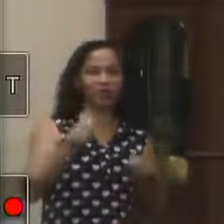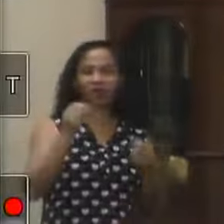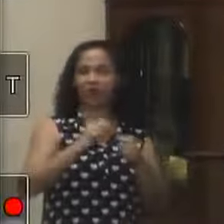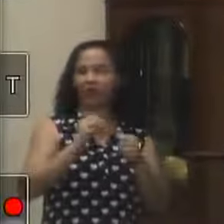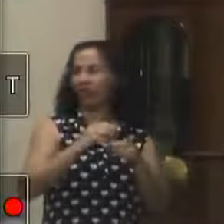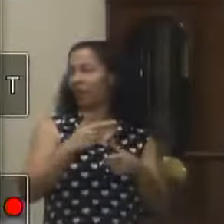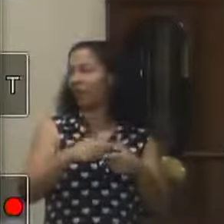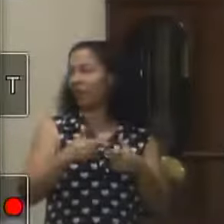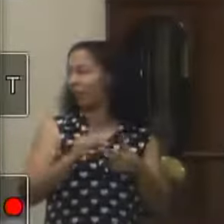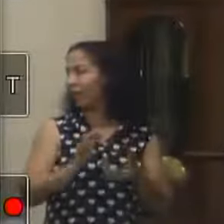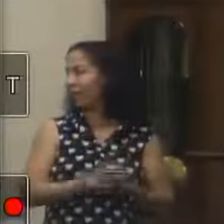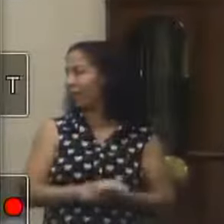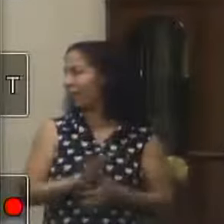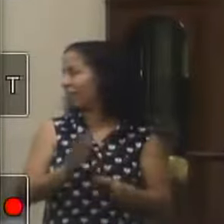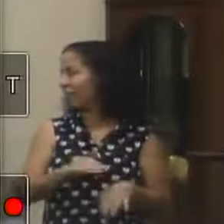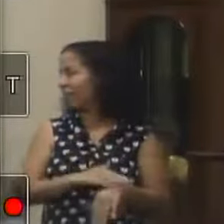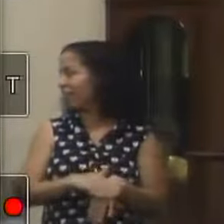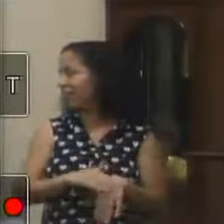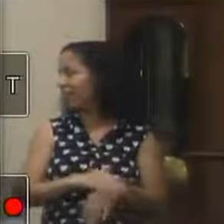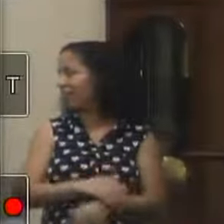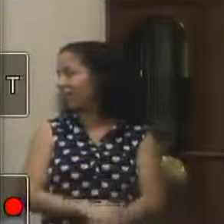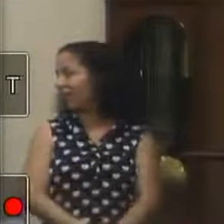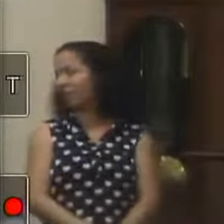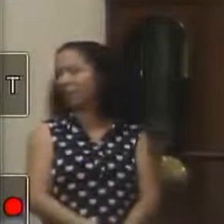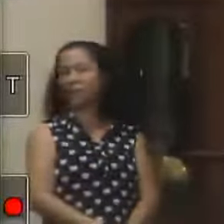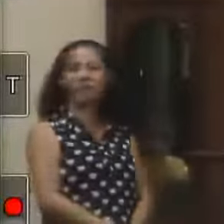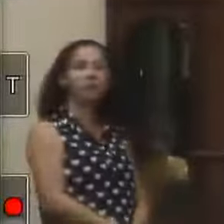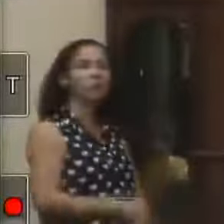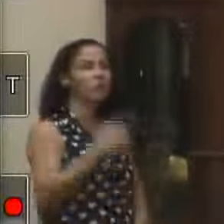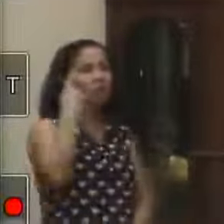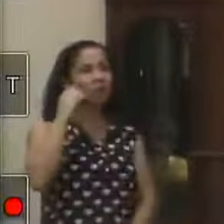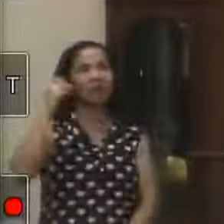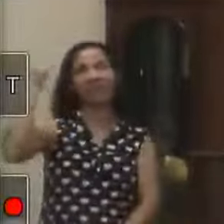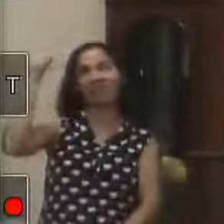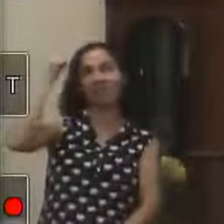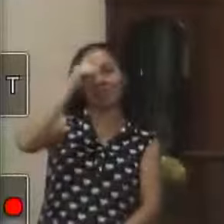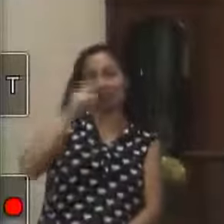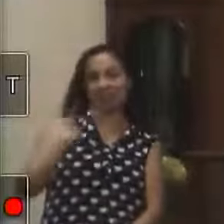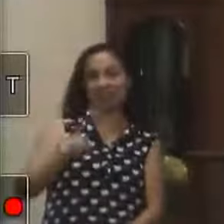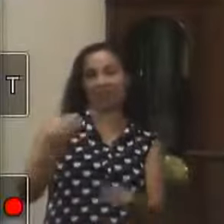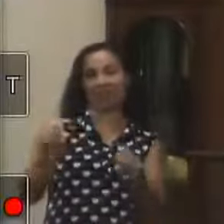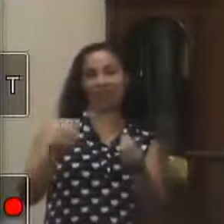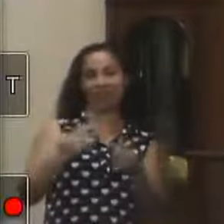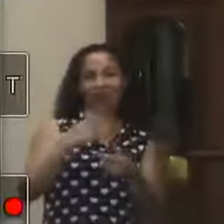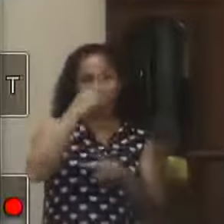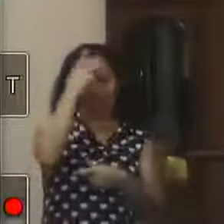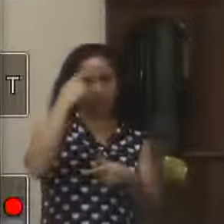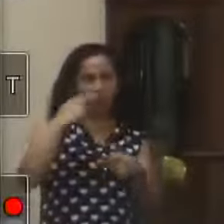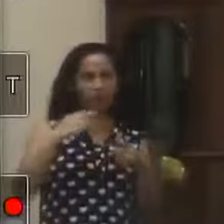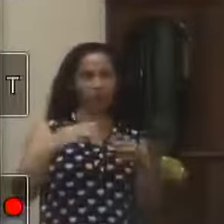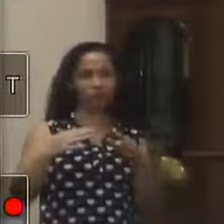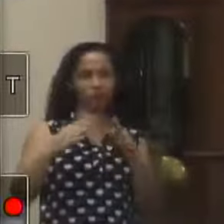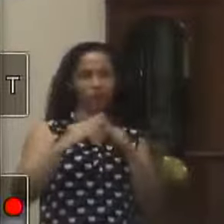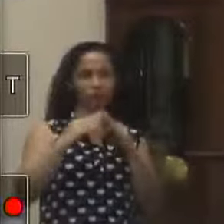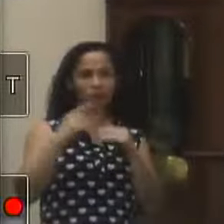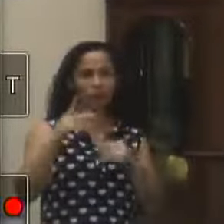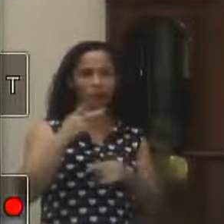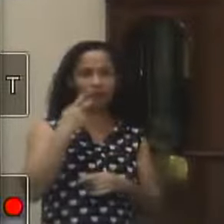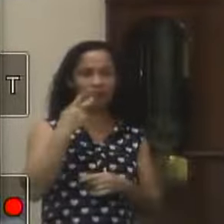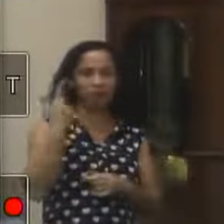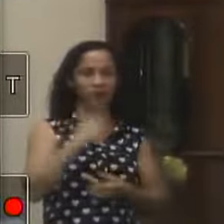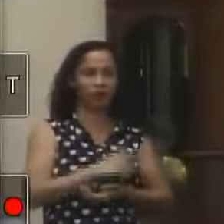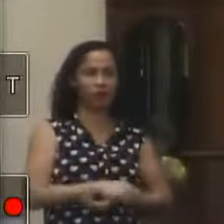eu já conversei com ele, e ele também, não sei se é raio, não sei qual é o problema. Aí daqui a pouco os moradores falam, pô, senhor, assim, a lâmpada está queimada. Pô. Mas aí eu falo